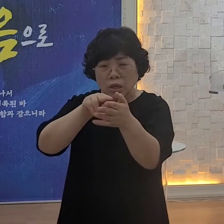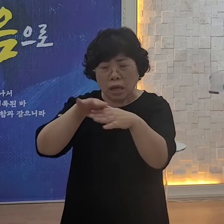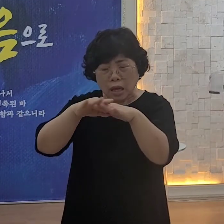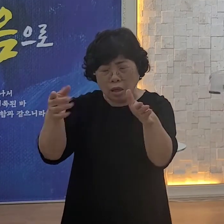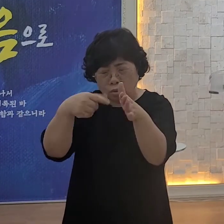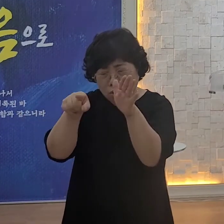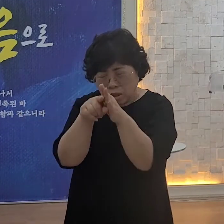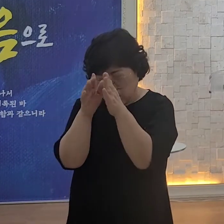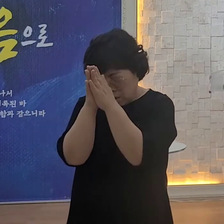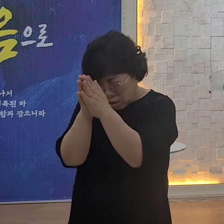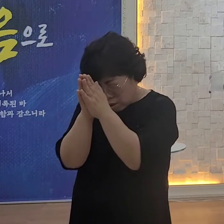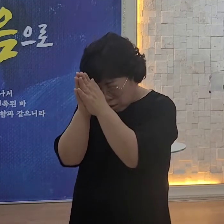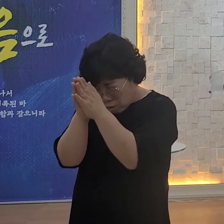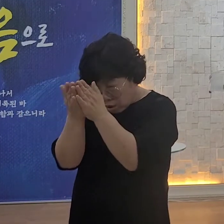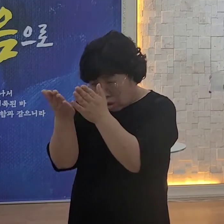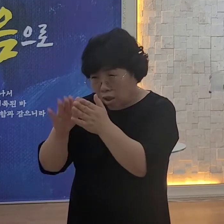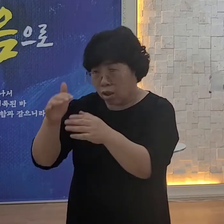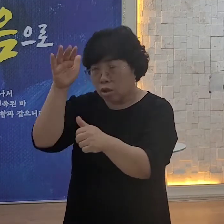기도했는데 결국 망했어요.